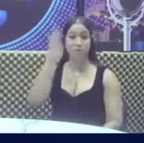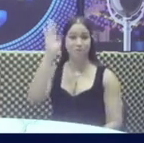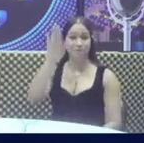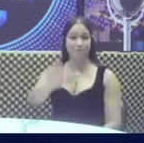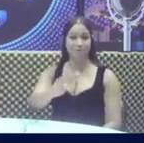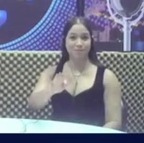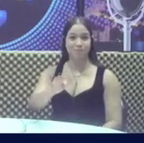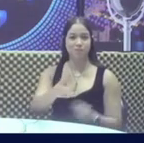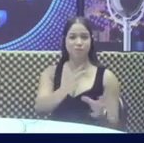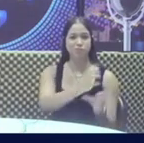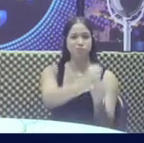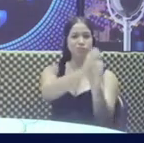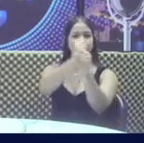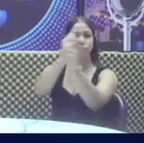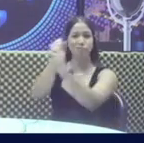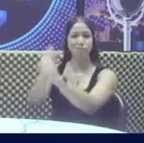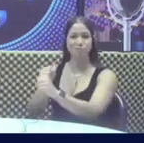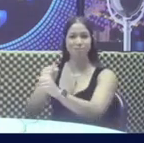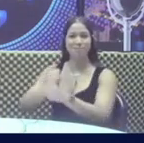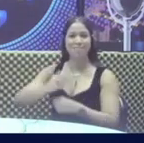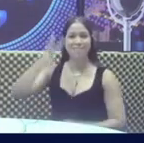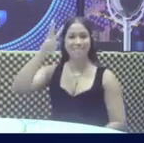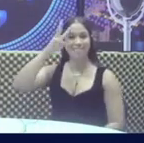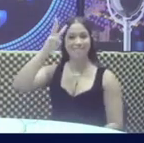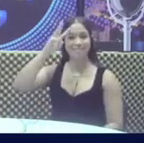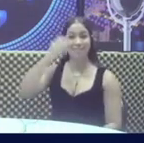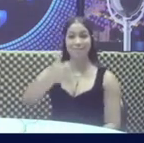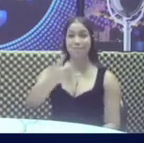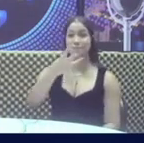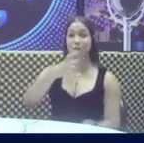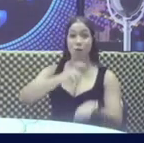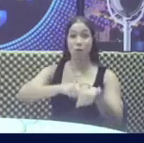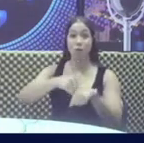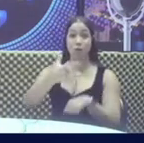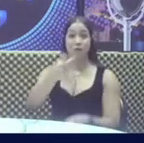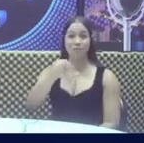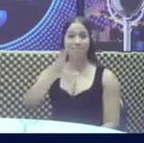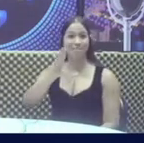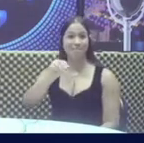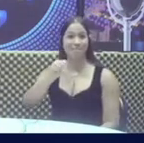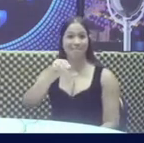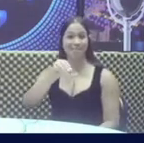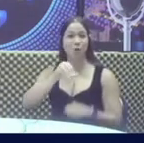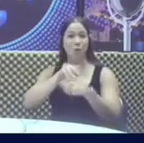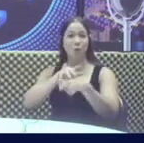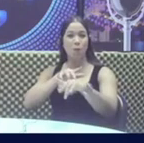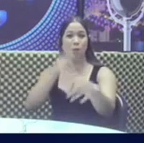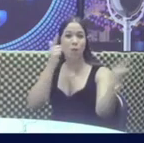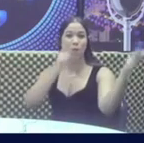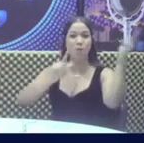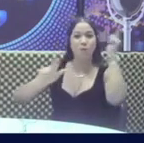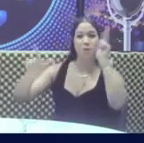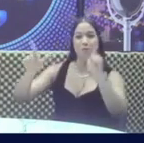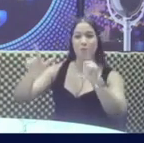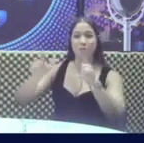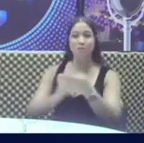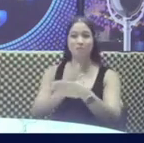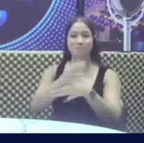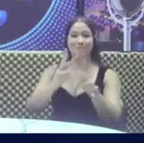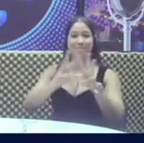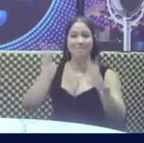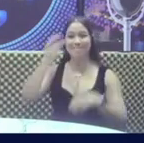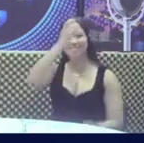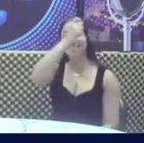acontece a apuração do desfile. E na terça, dia 13, às 8 da noite, o desfile das campeãs. Acesse o portal